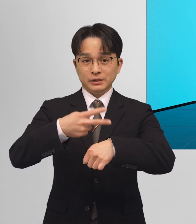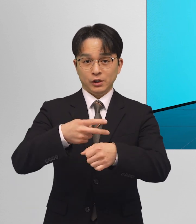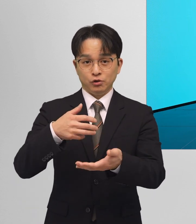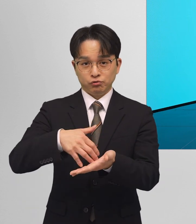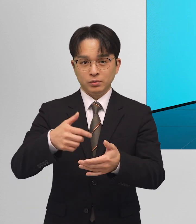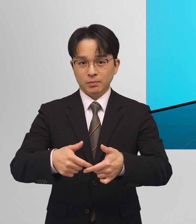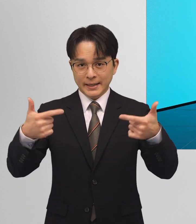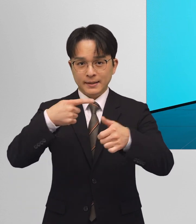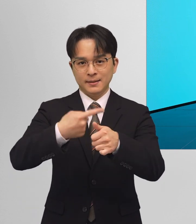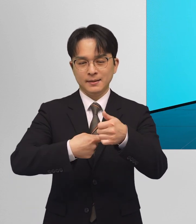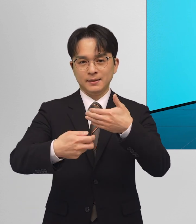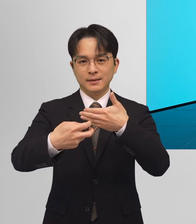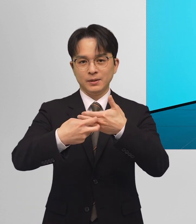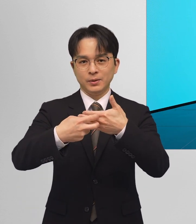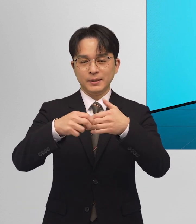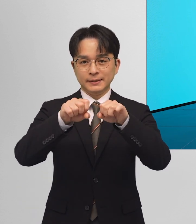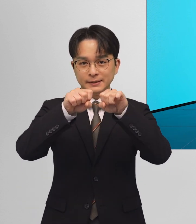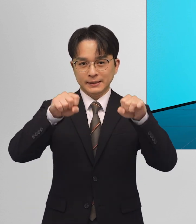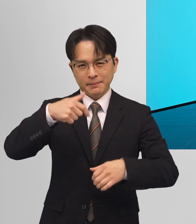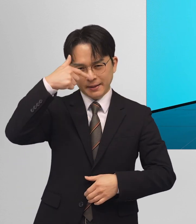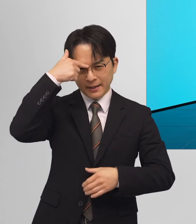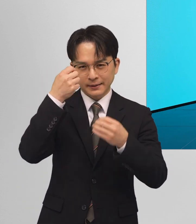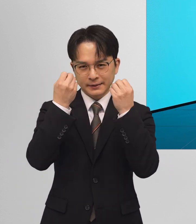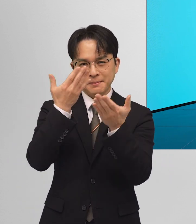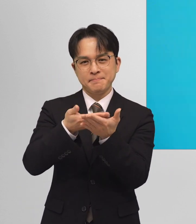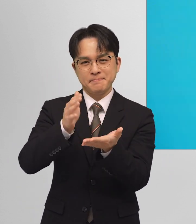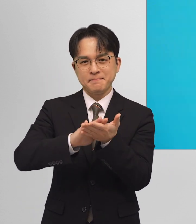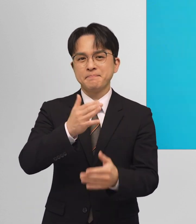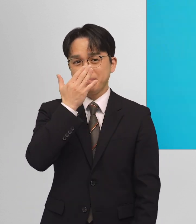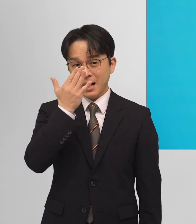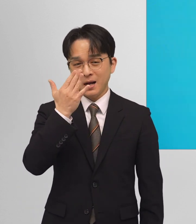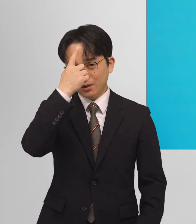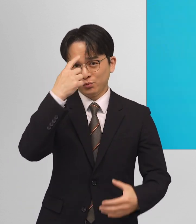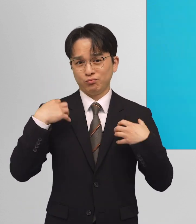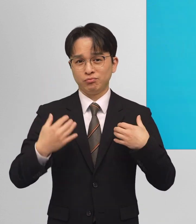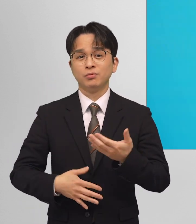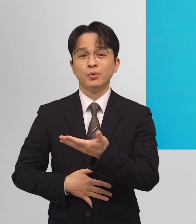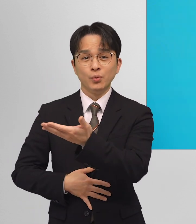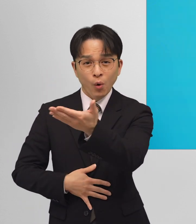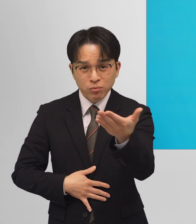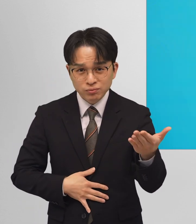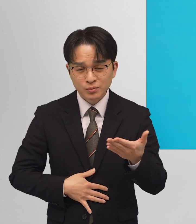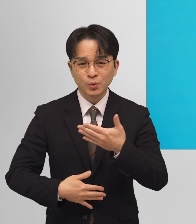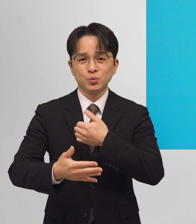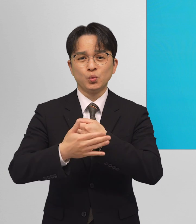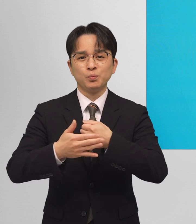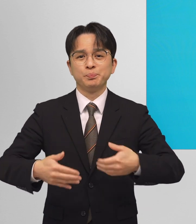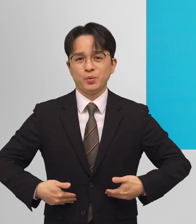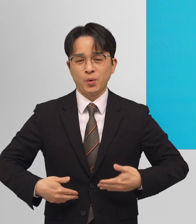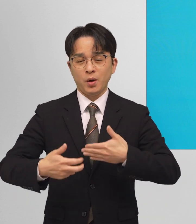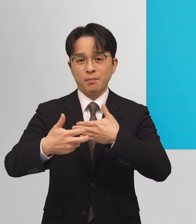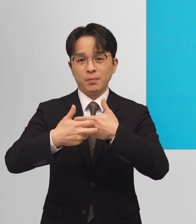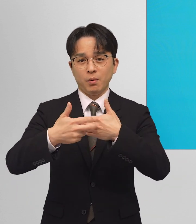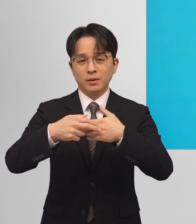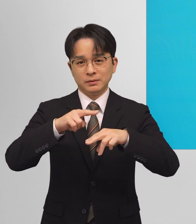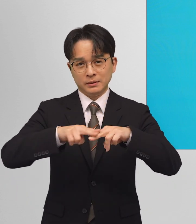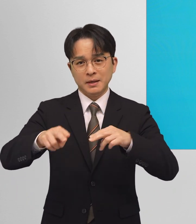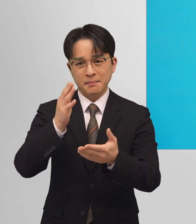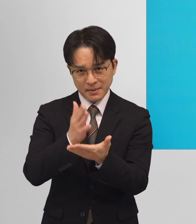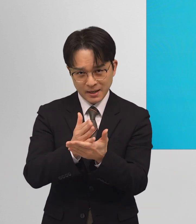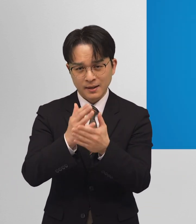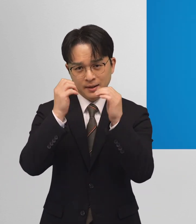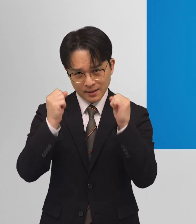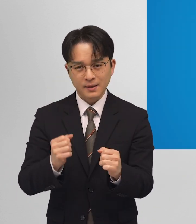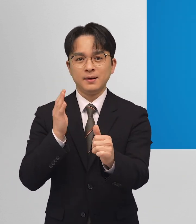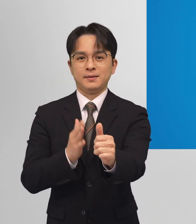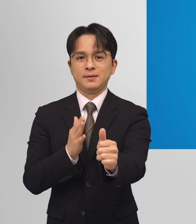개혁의 대상은 넓고 불합리한 의료 시스템입니다. 개혁의 동반자로서 의료 현장을 지켜주실 것을 간곡히